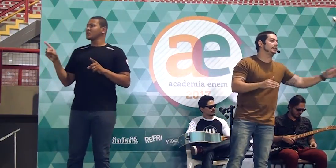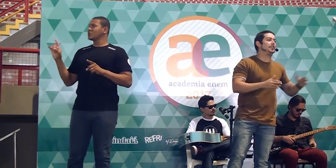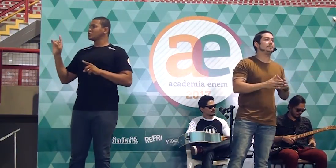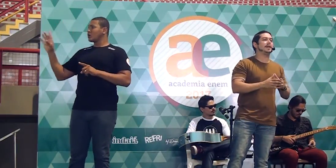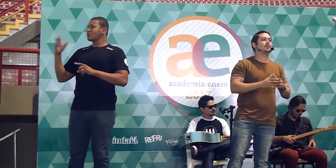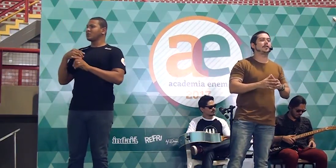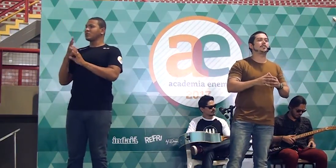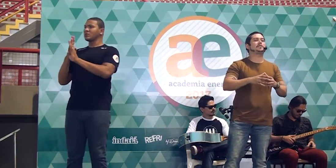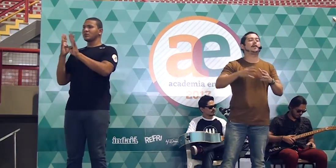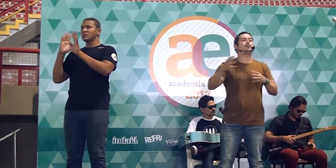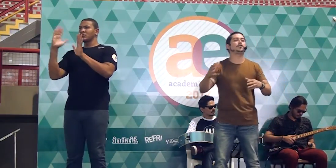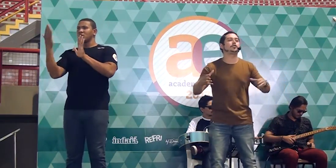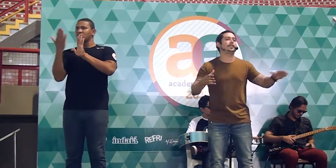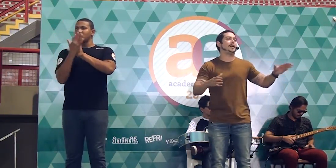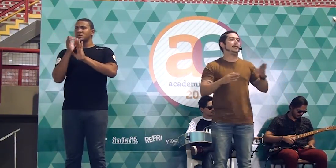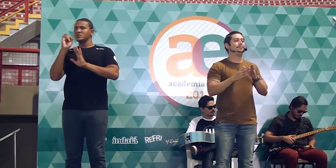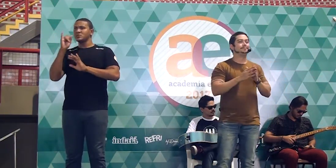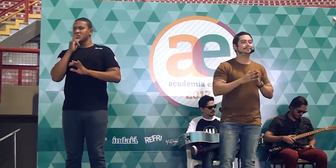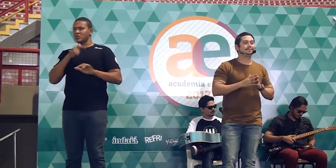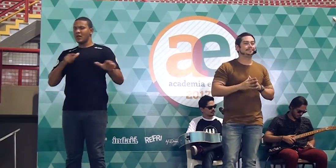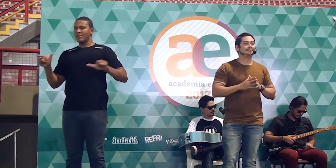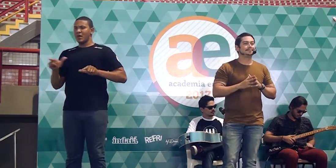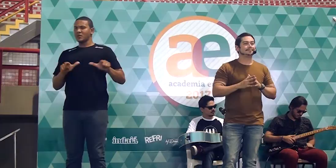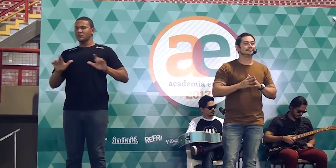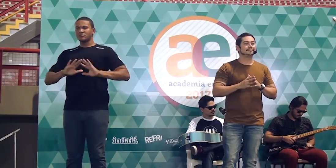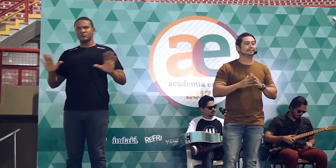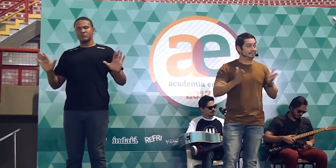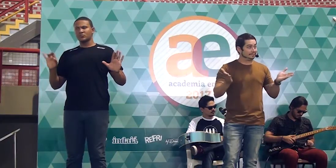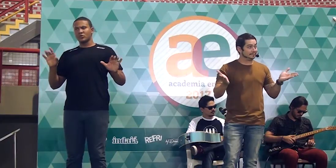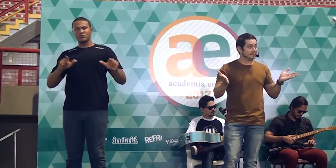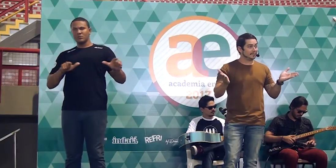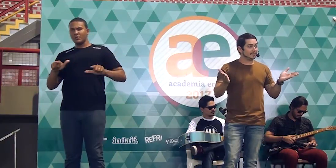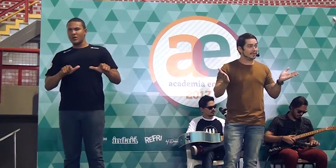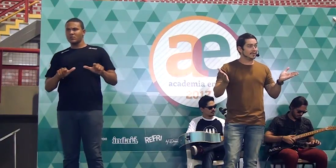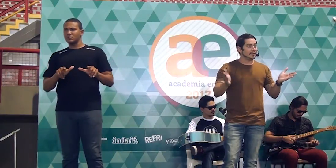realizar os atendimentos quando a gente tiver condições de trabalho.